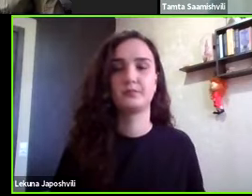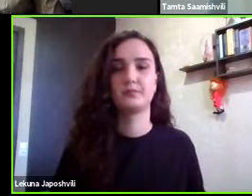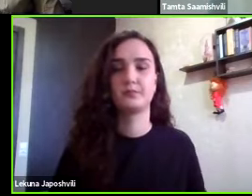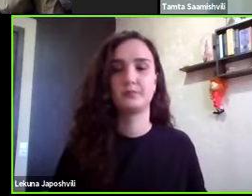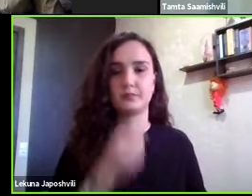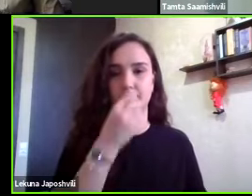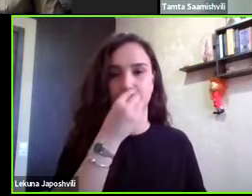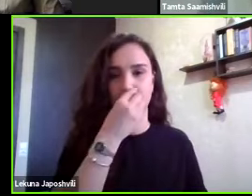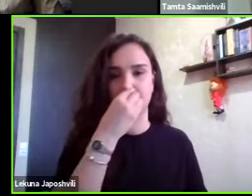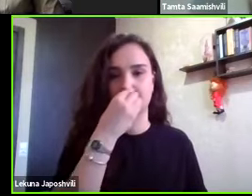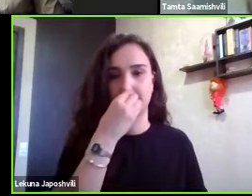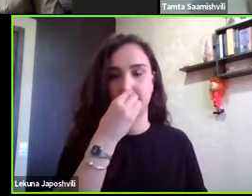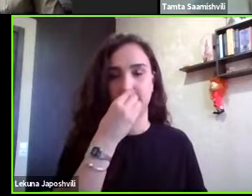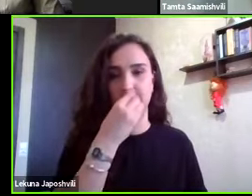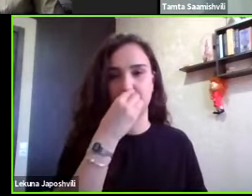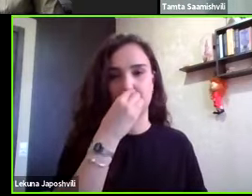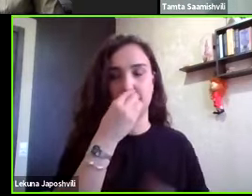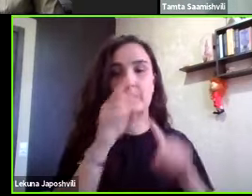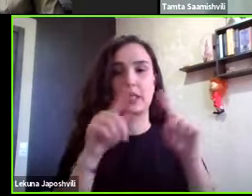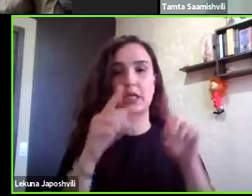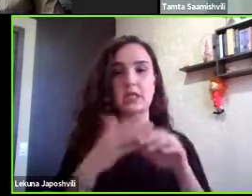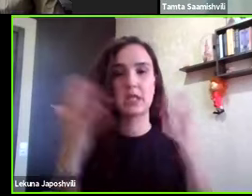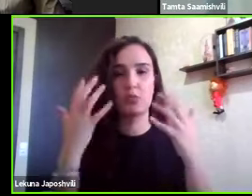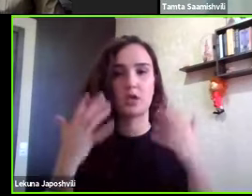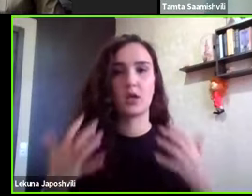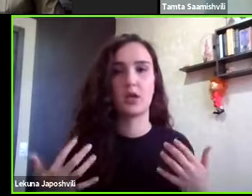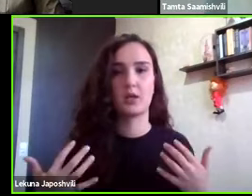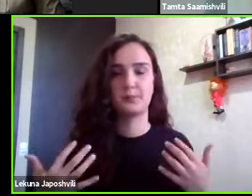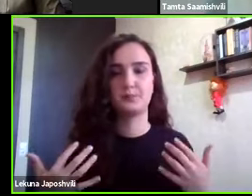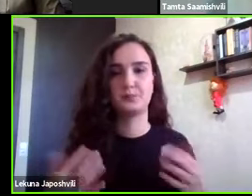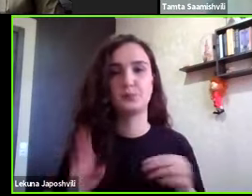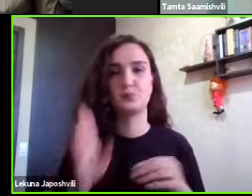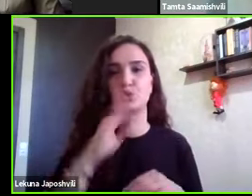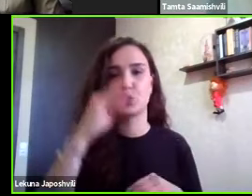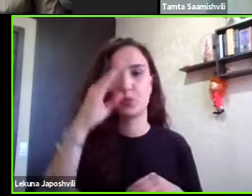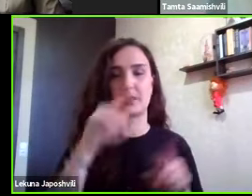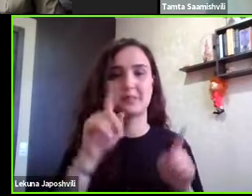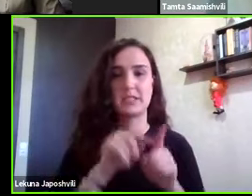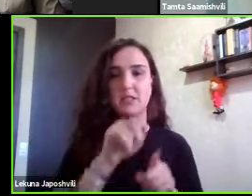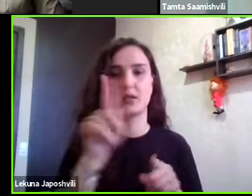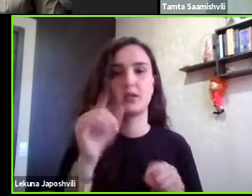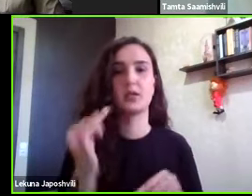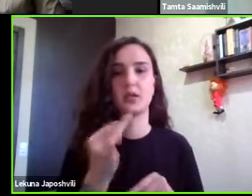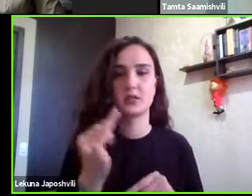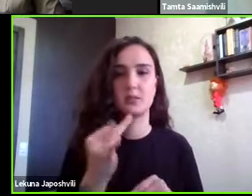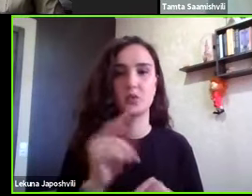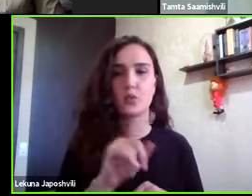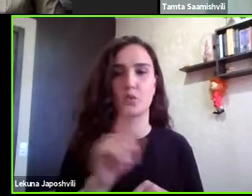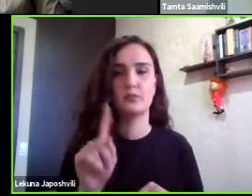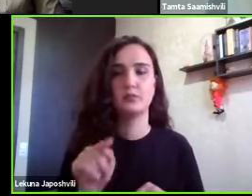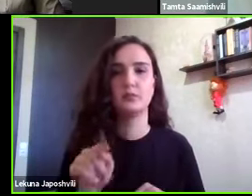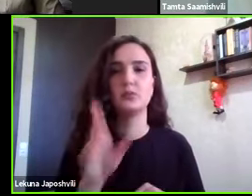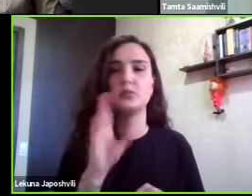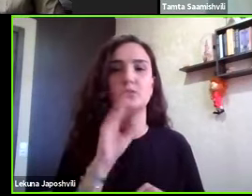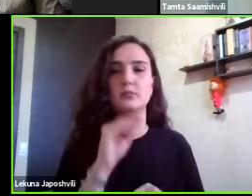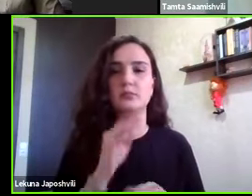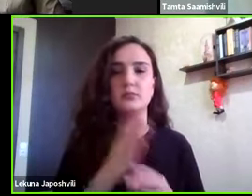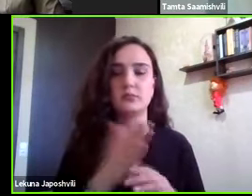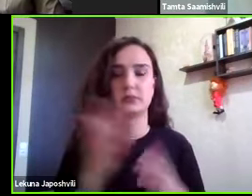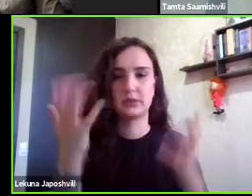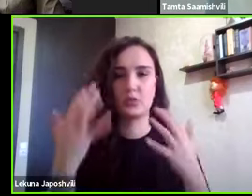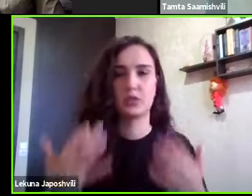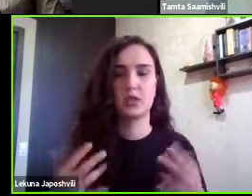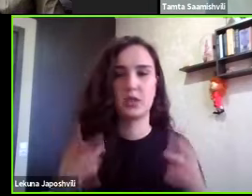ეს არის ხანდახან არის გამონაყარი. მშობლებსაც აინტერესებთ ხოლმე, რომ აი როდის ხდება ეს